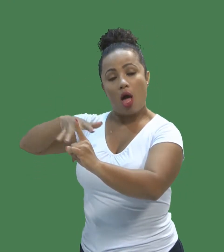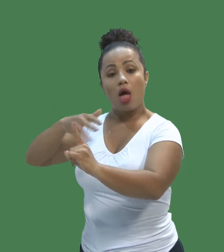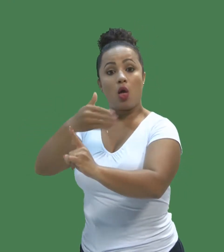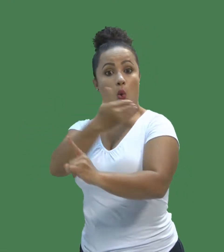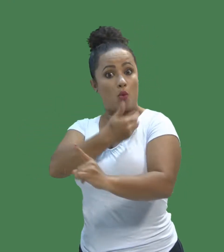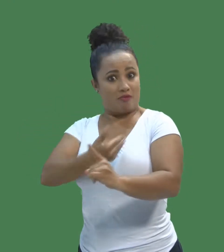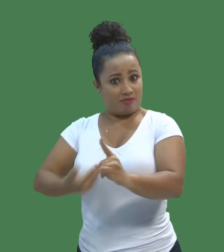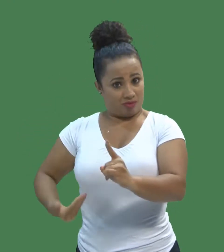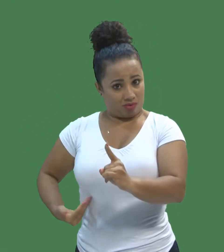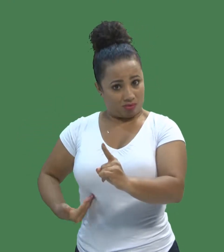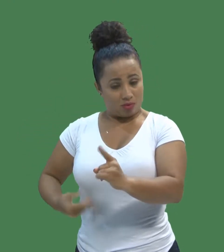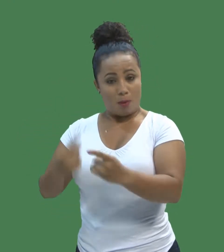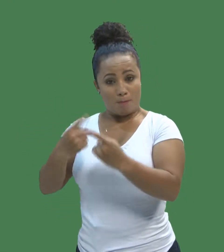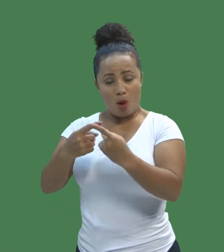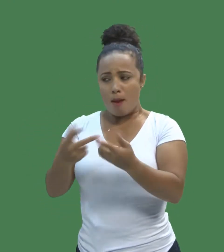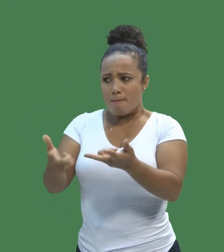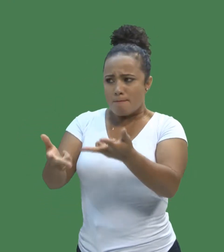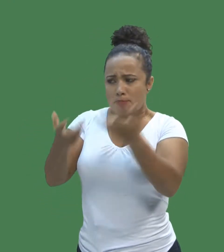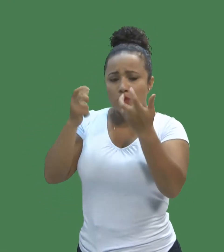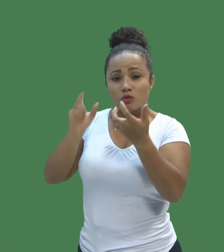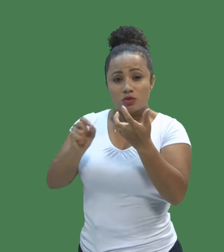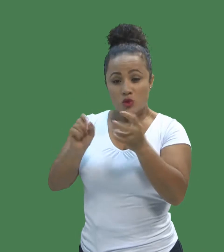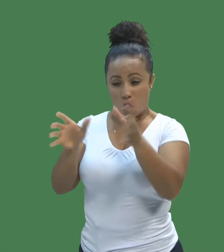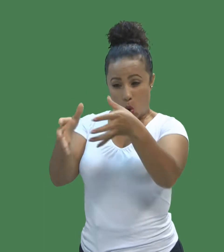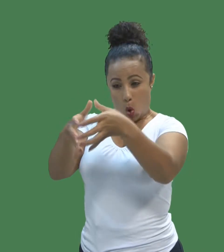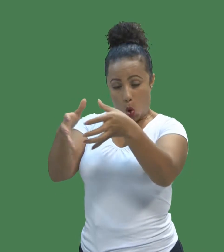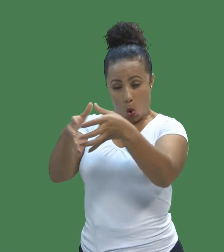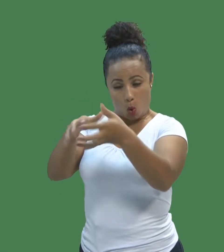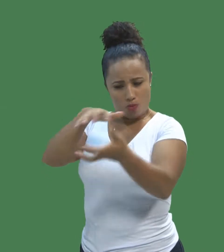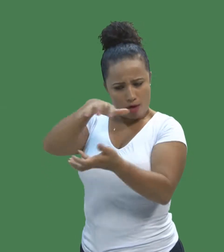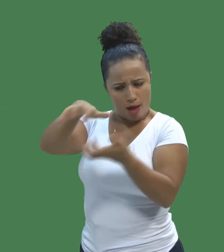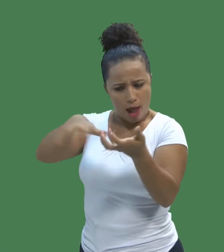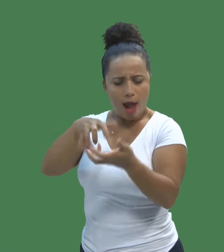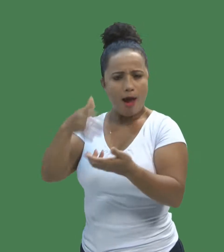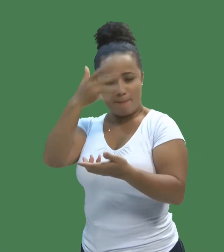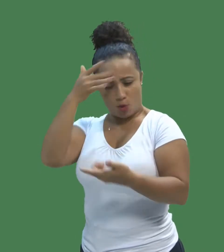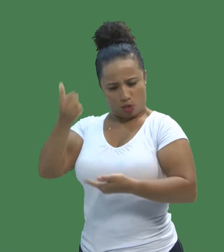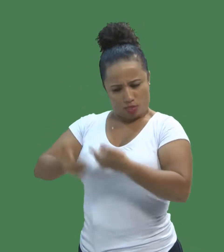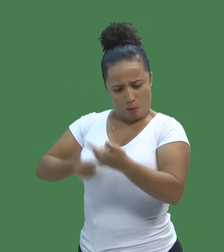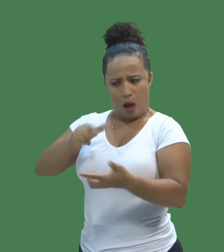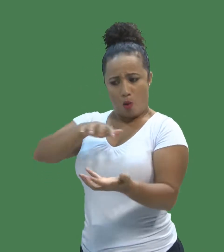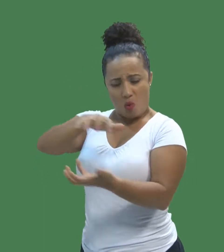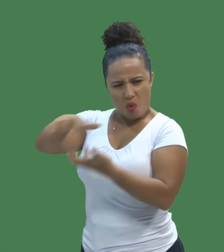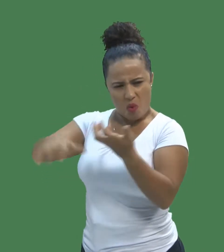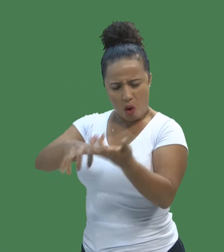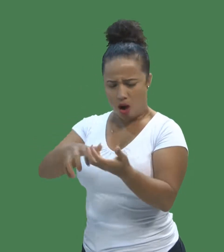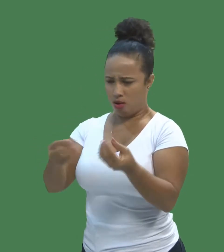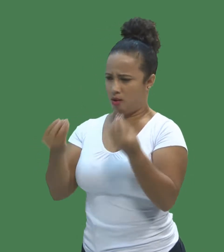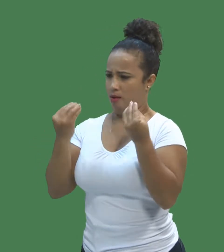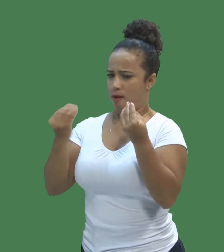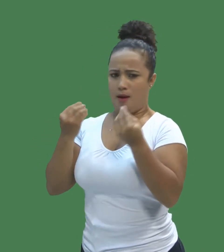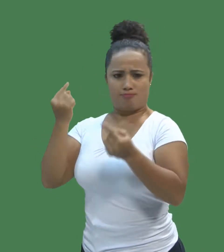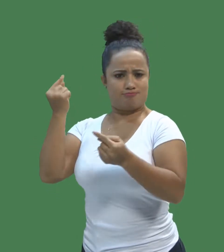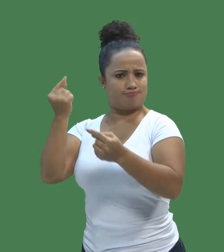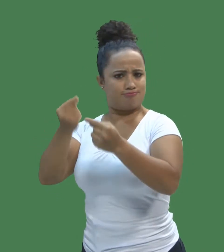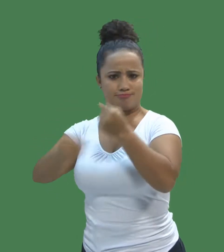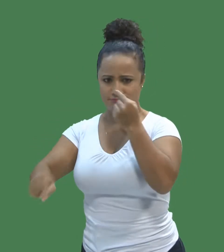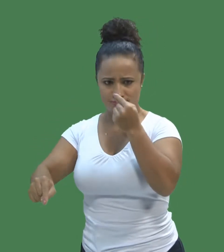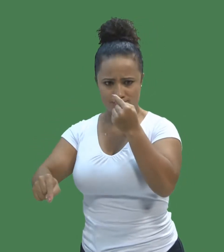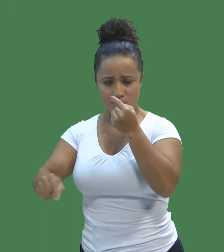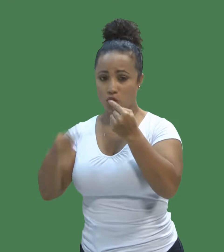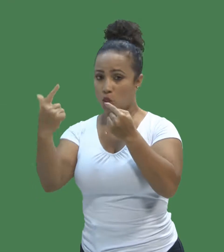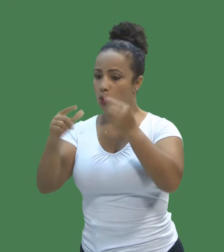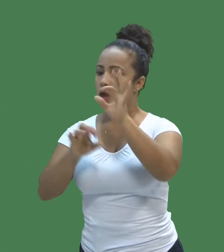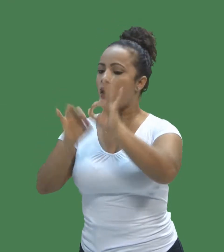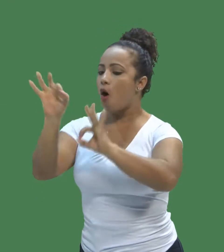massa trabalhadora são ilegítimos contra a ordem social, o que mascara a